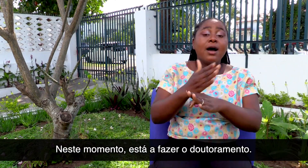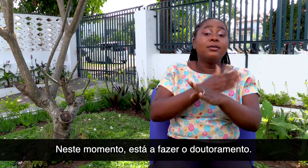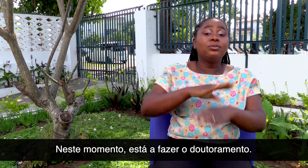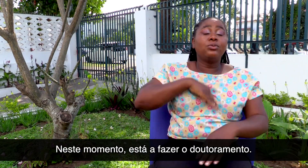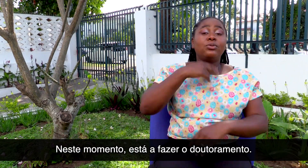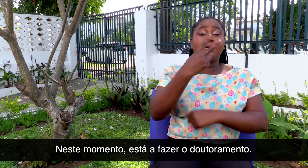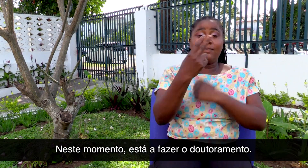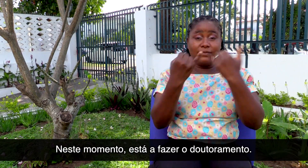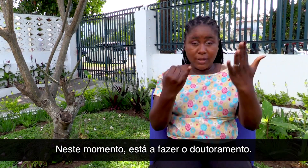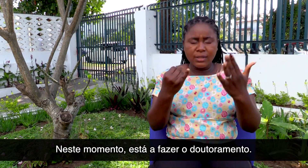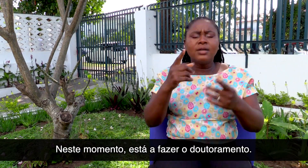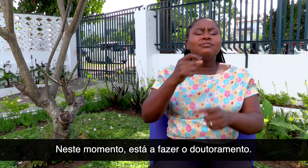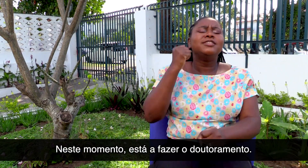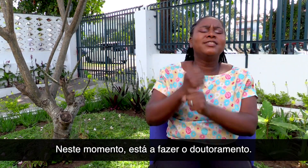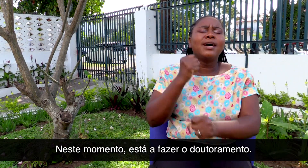Neste momento, está a fazer o doutoramento.